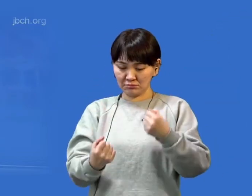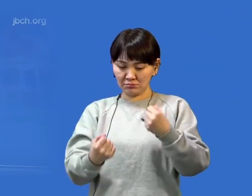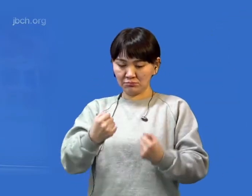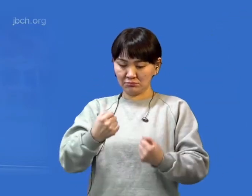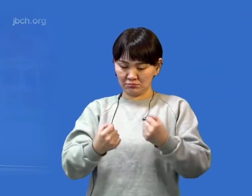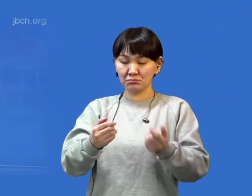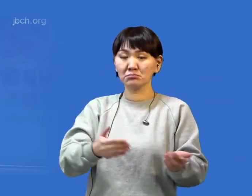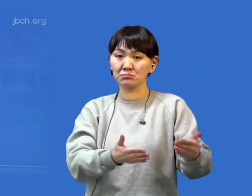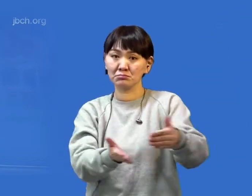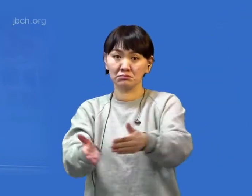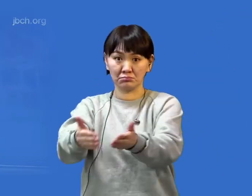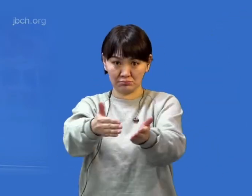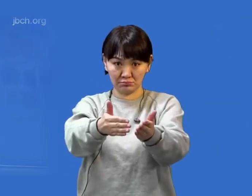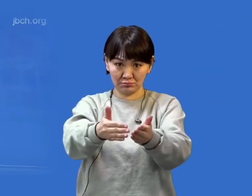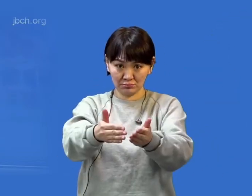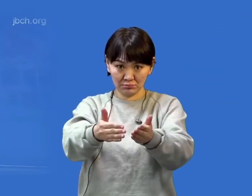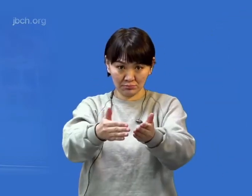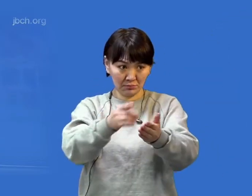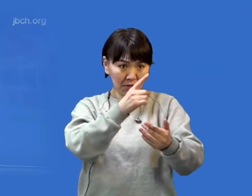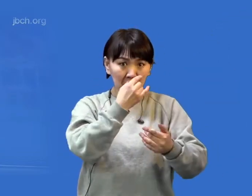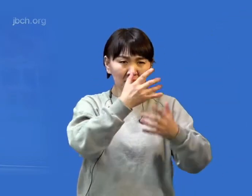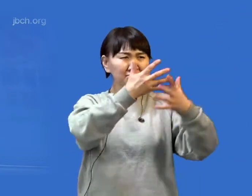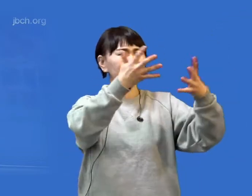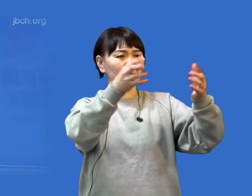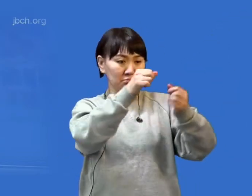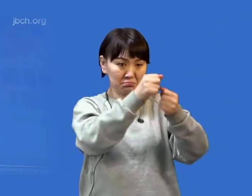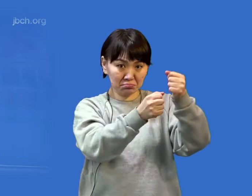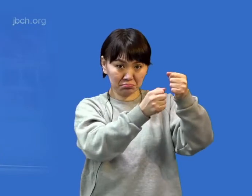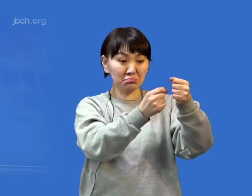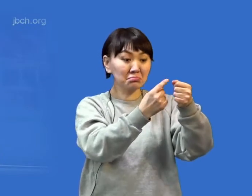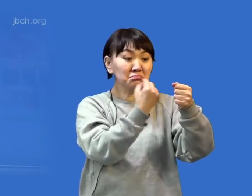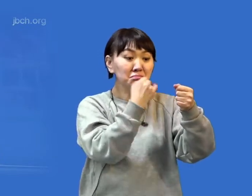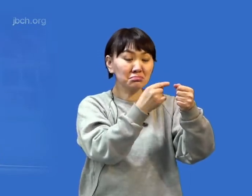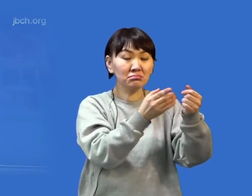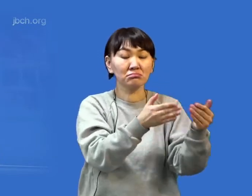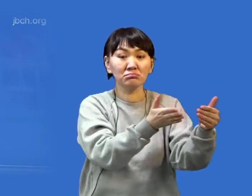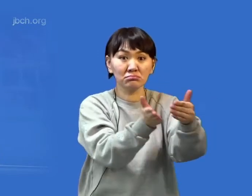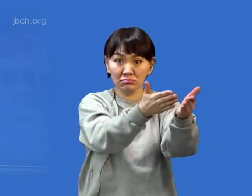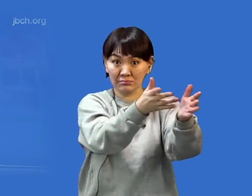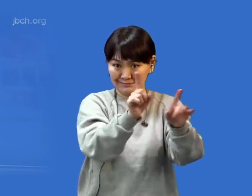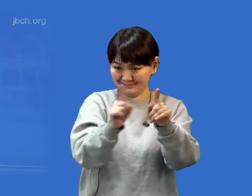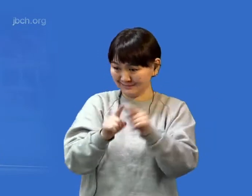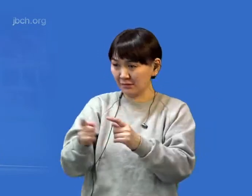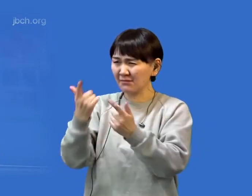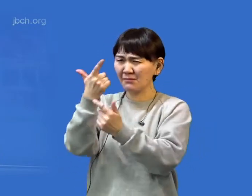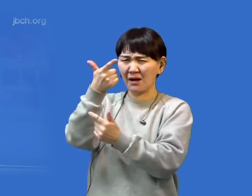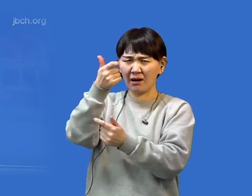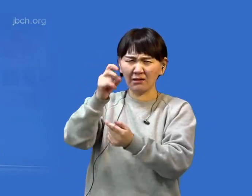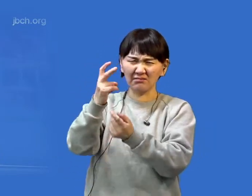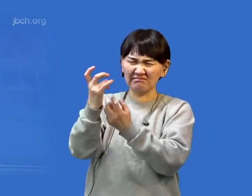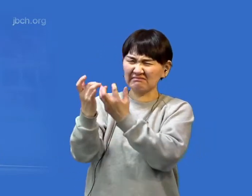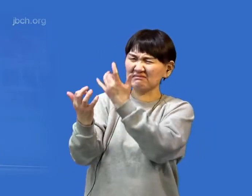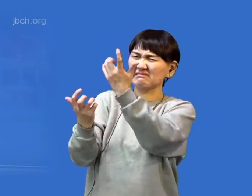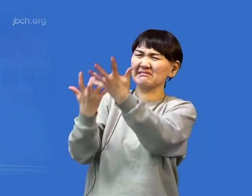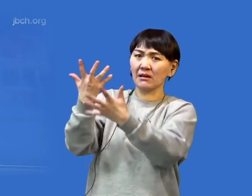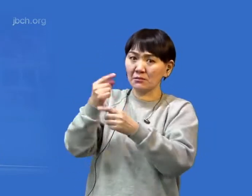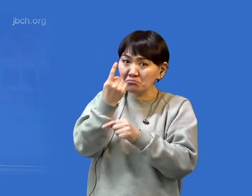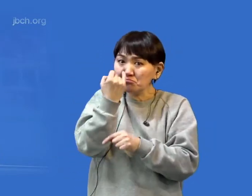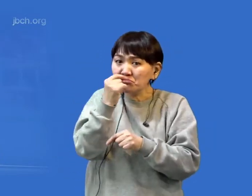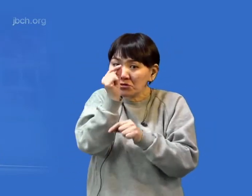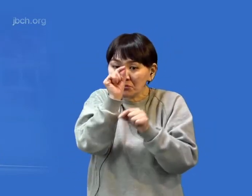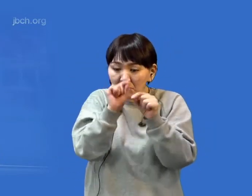Тийм өчүүхэн гал ямар их ой модыг шатаадаг үлээ. Дөрөвчлэн хилж гисэн биеийн жижиг эрэгтэн атла агуу том зүйлсээр сайрахдаг